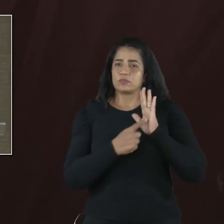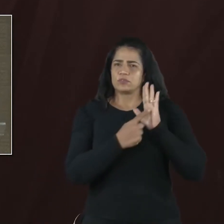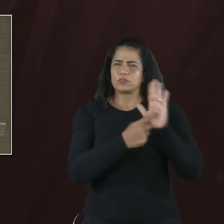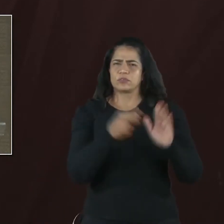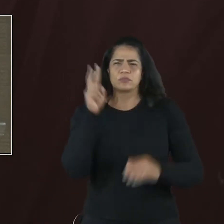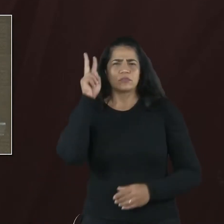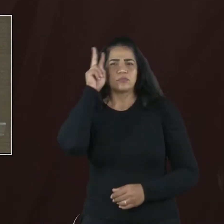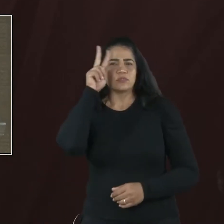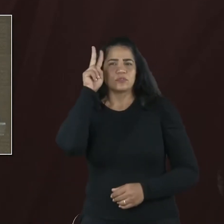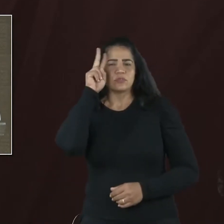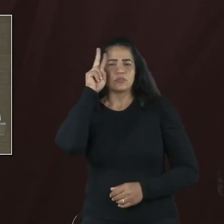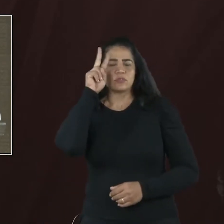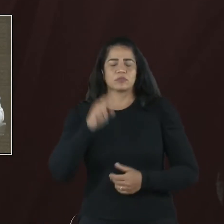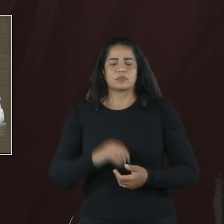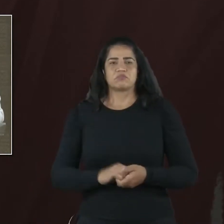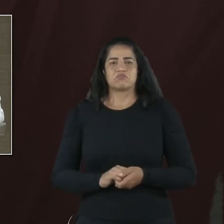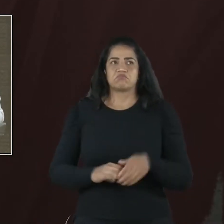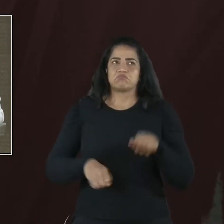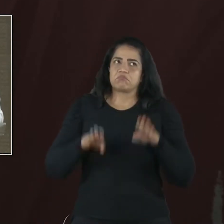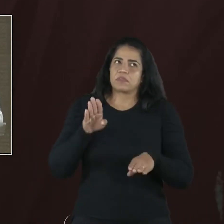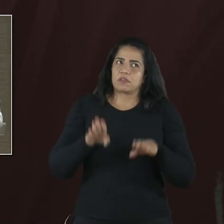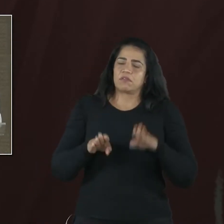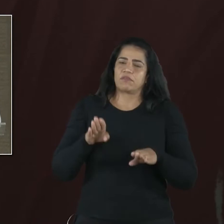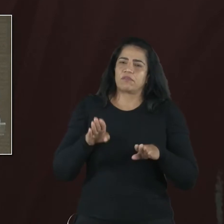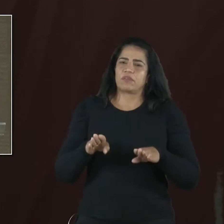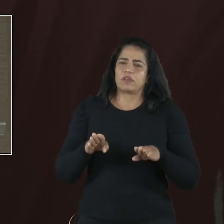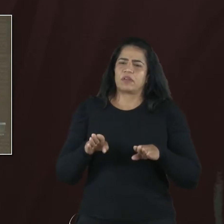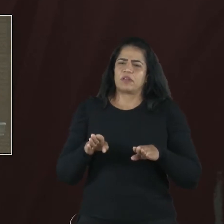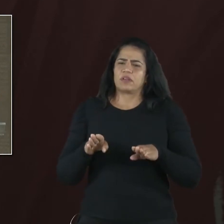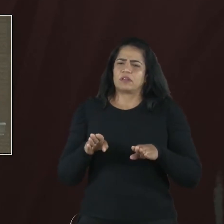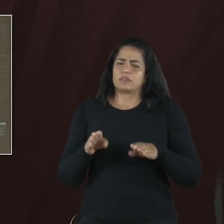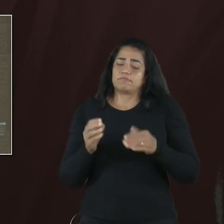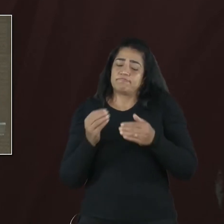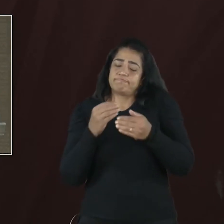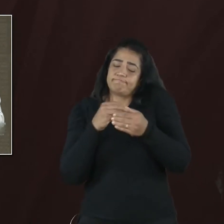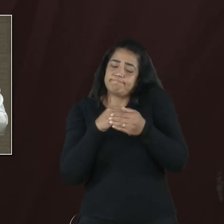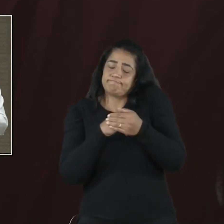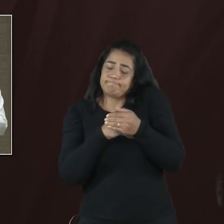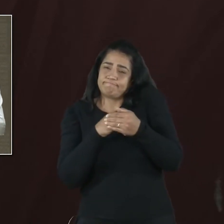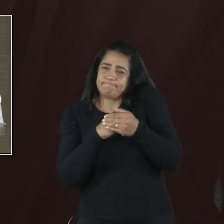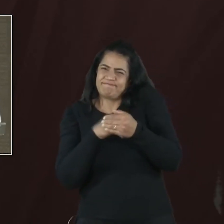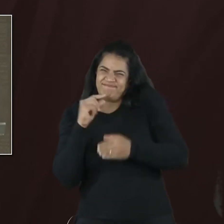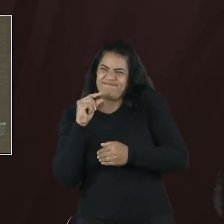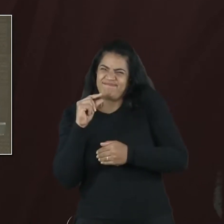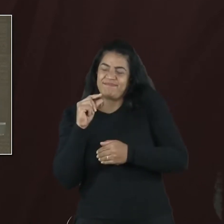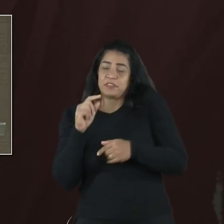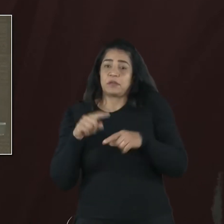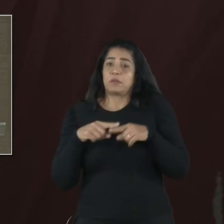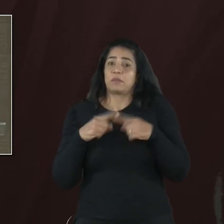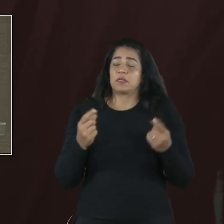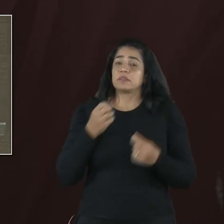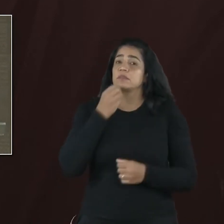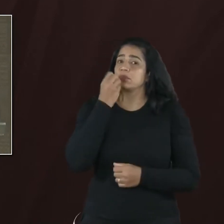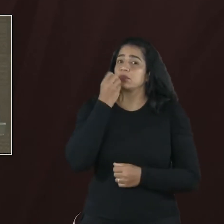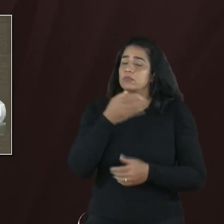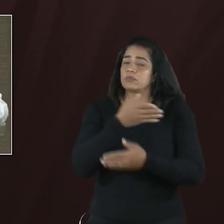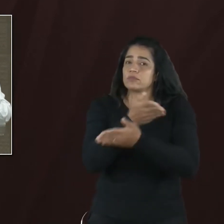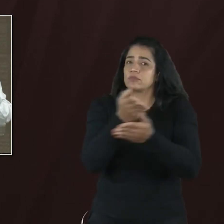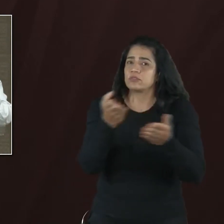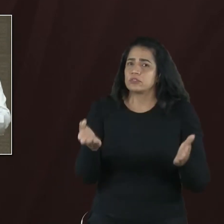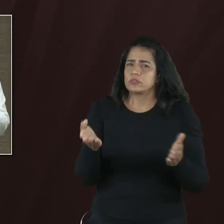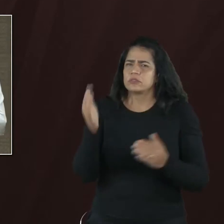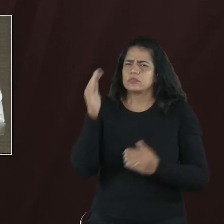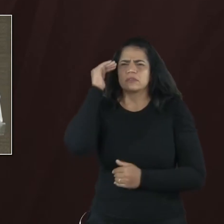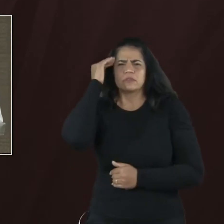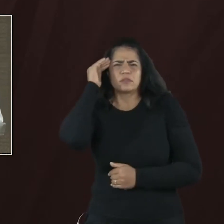aqui, talvez esteja um pouco oculto, mas eu acho bom vocês saberem, porque o Espírito Santo é